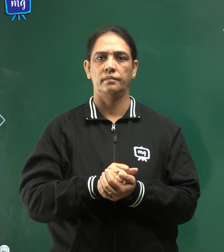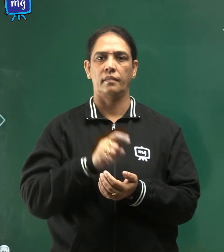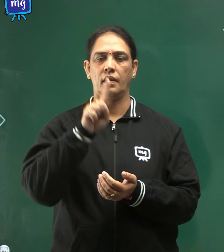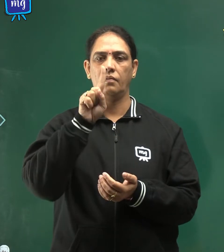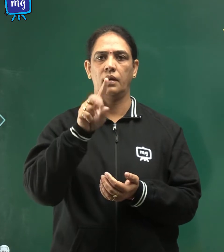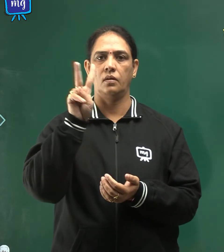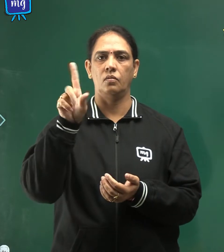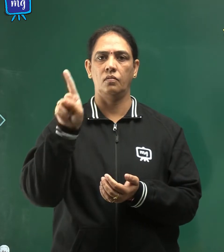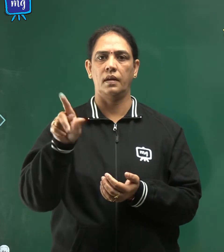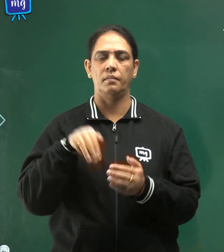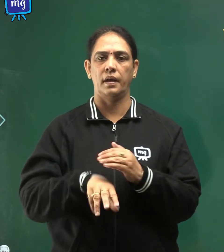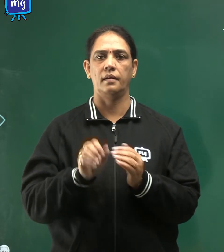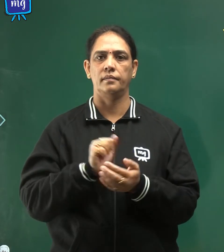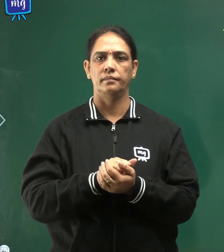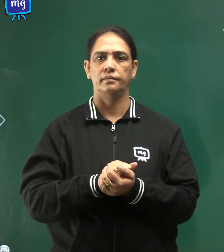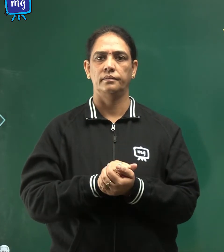121 में